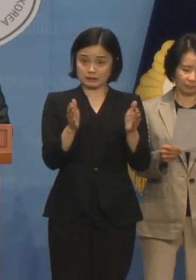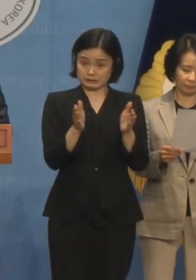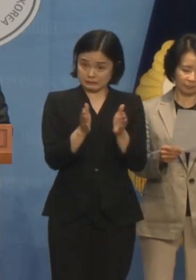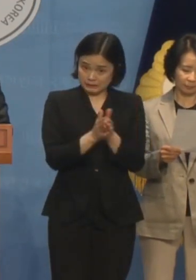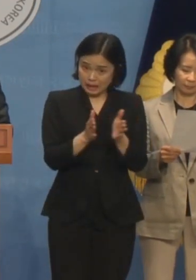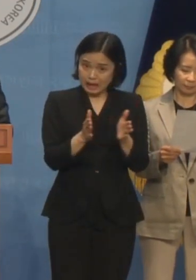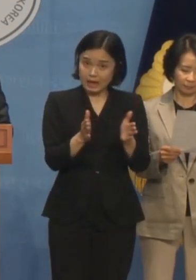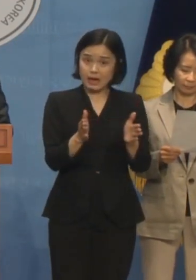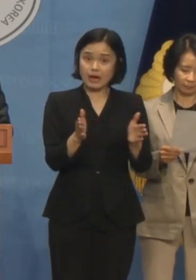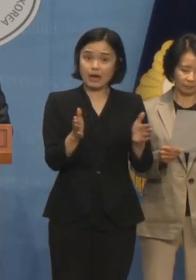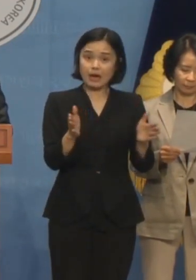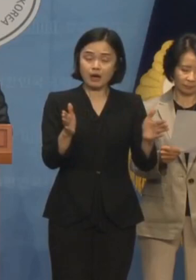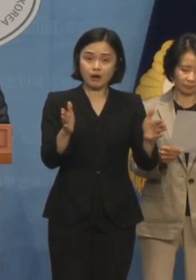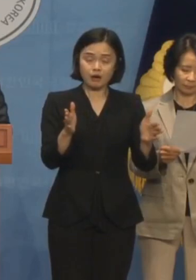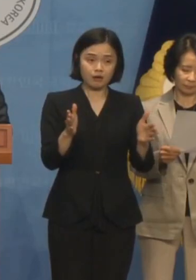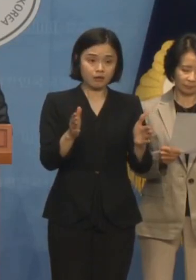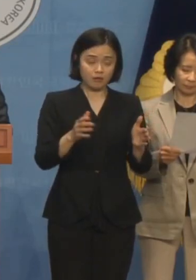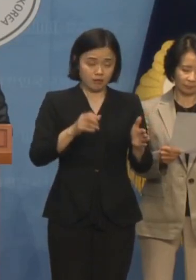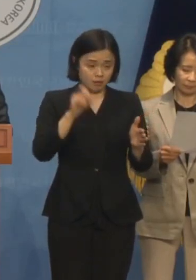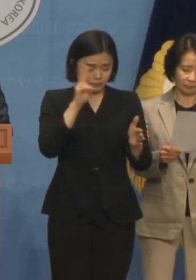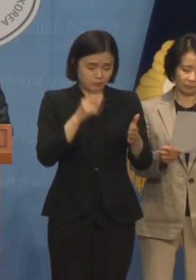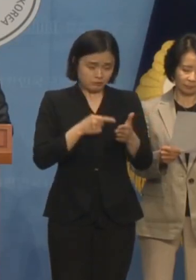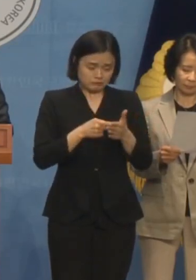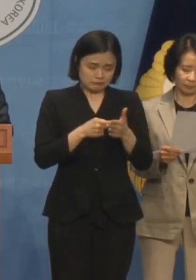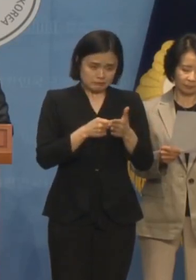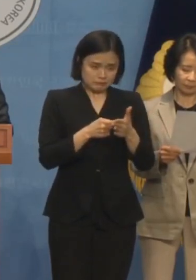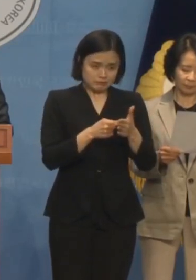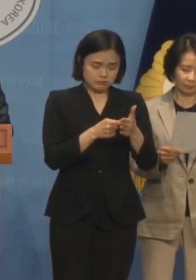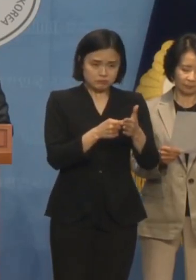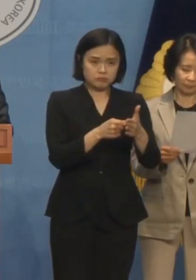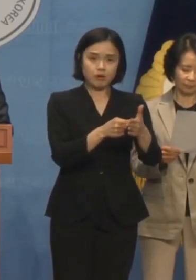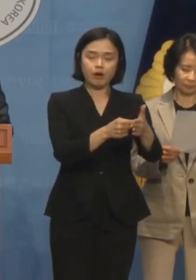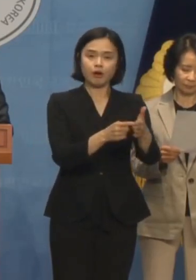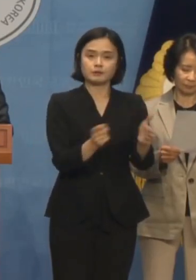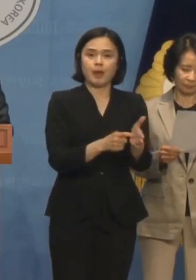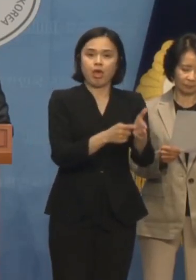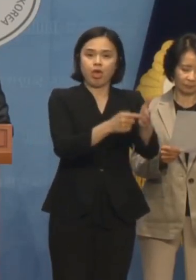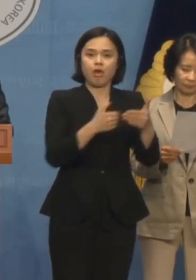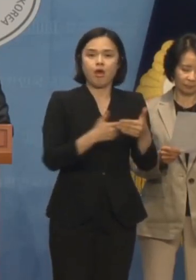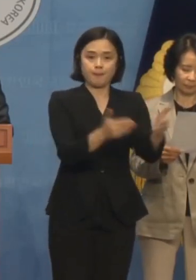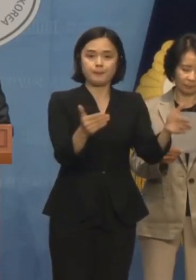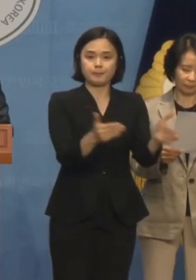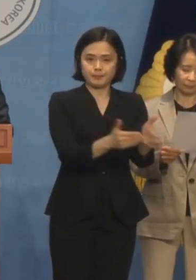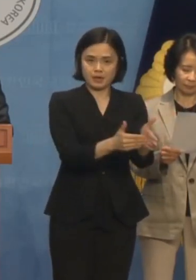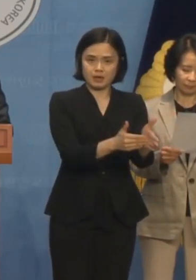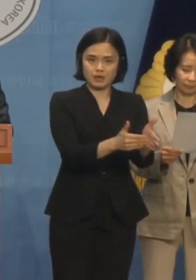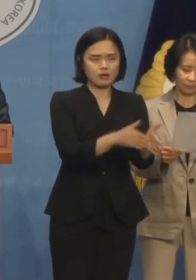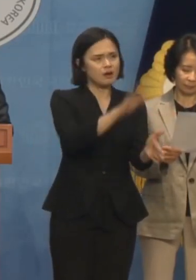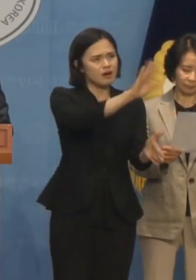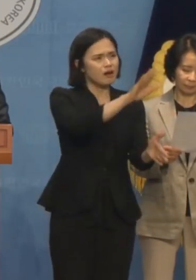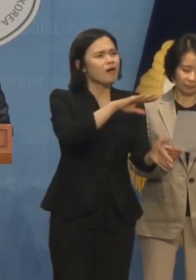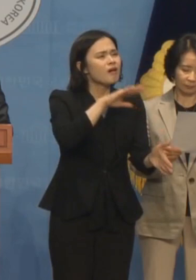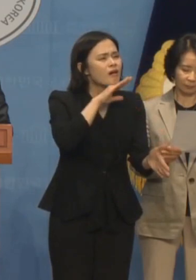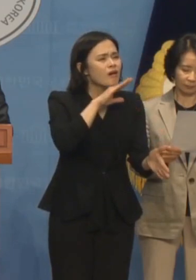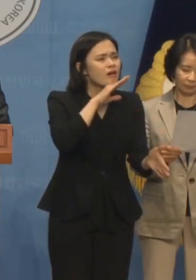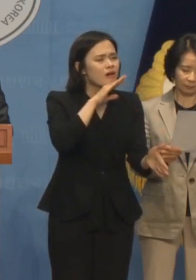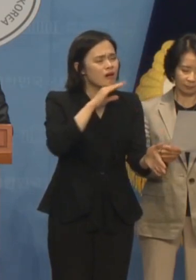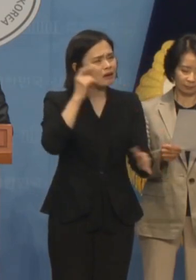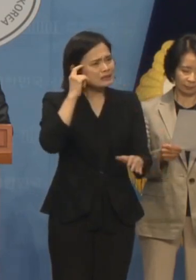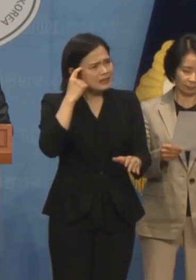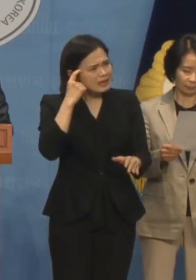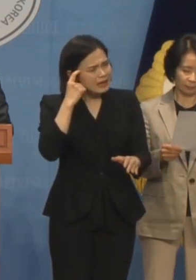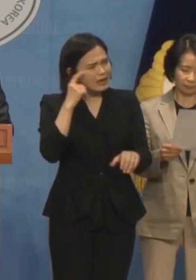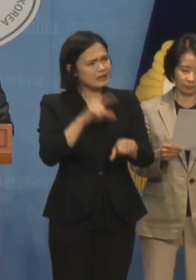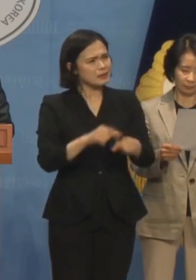회의를 열어 강행했습니다. 쟁점 안건의 조정을 위한 숙려 기간을 달라고 요구했지만 무시한